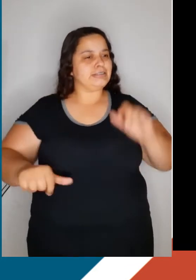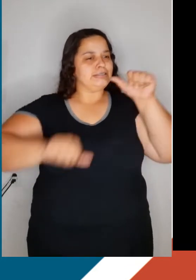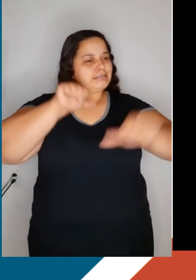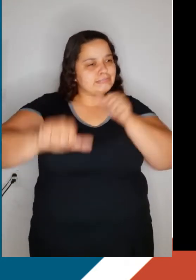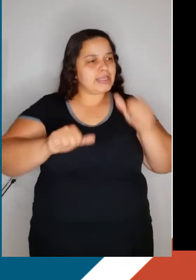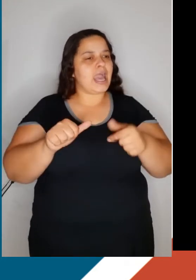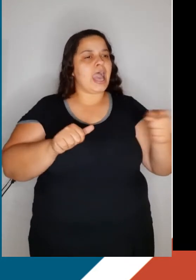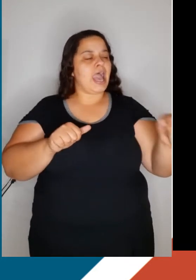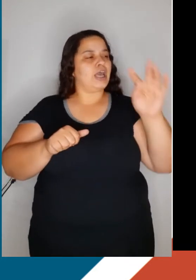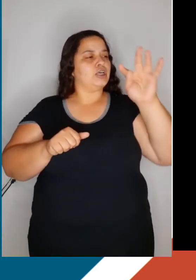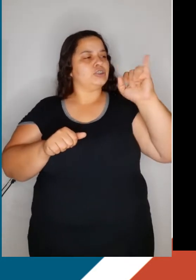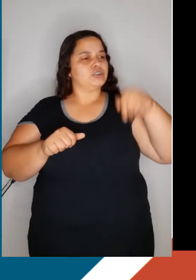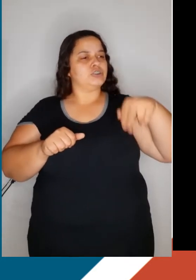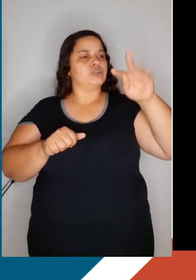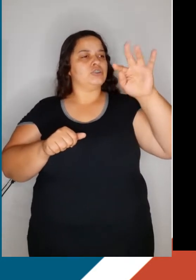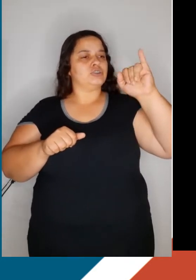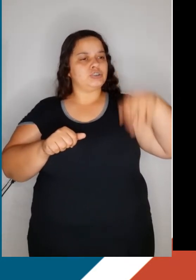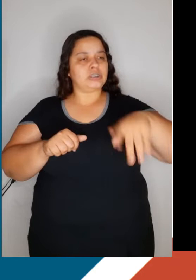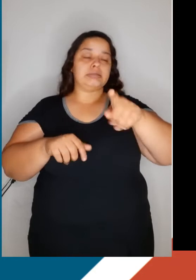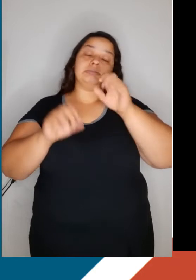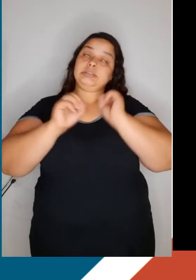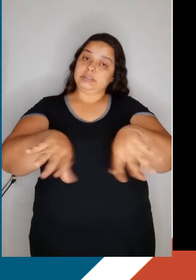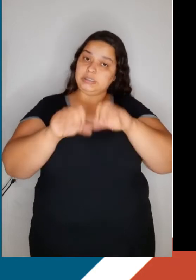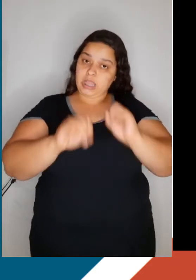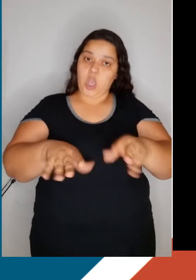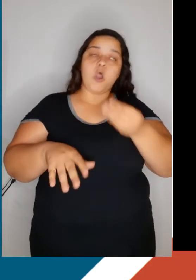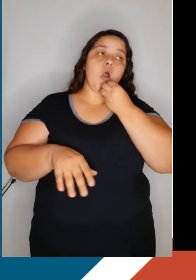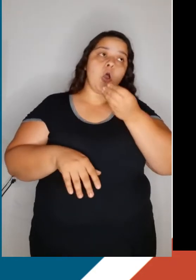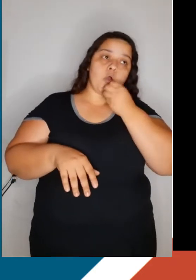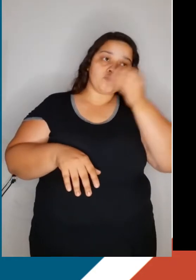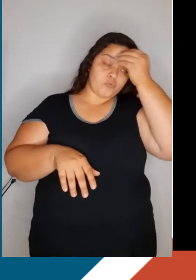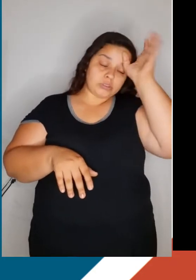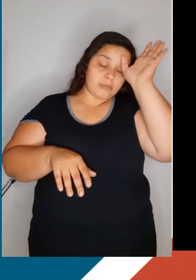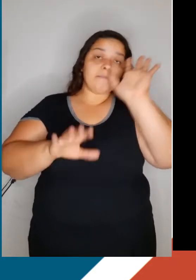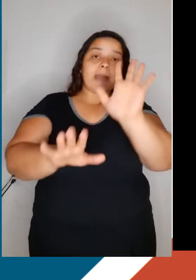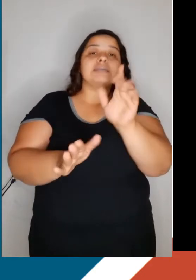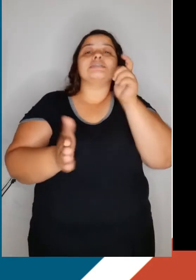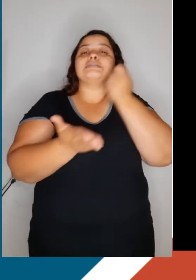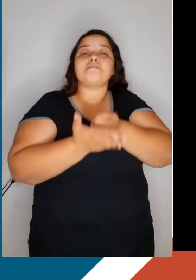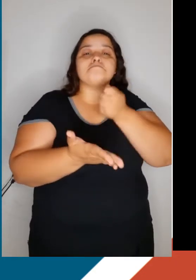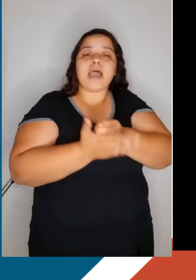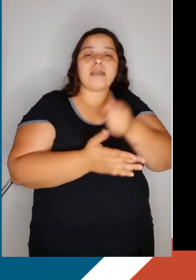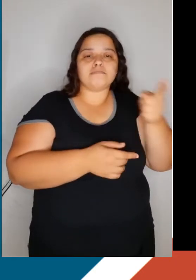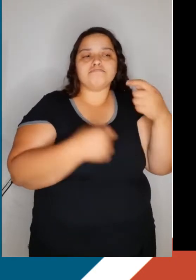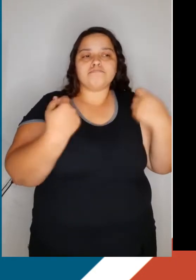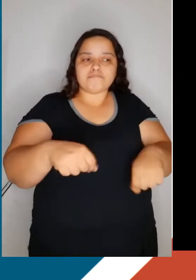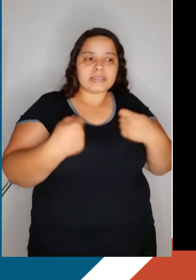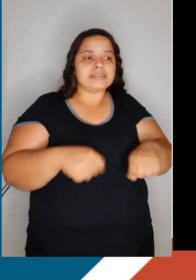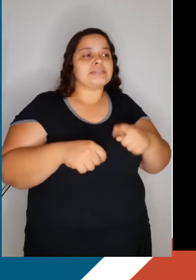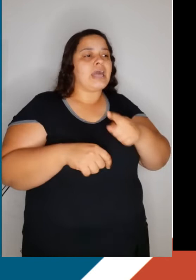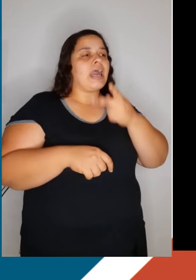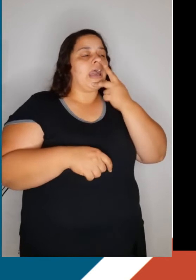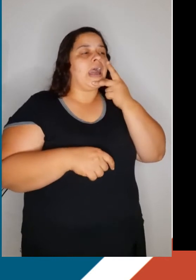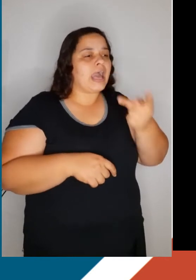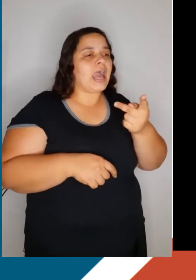ou seja, o Tintim levando conhecimento aos africanos, e também afirmava a propriedade belga sobre o Congo, quer